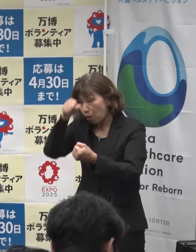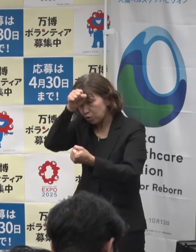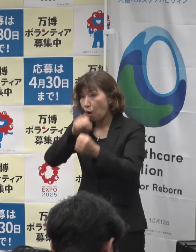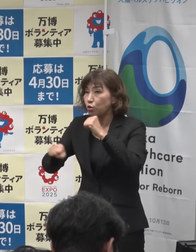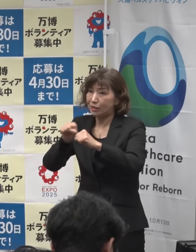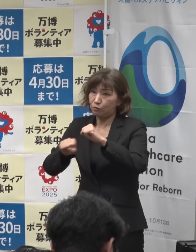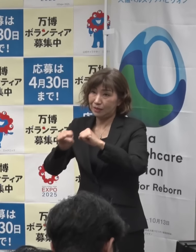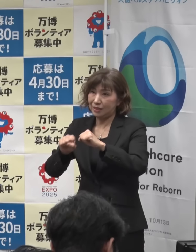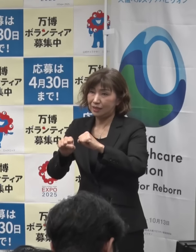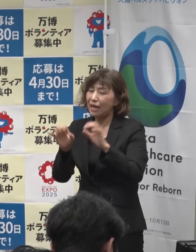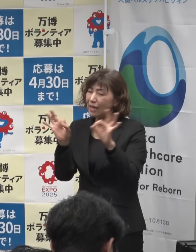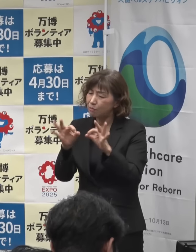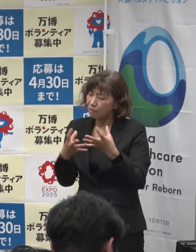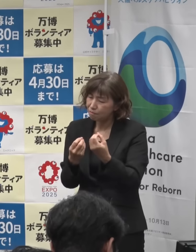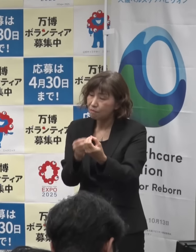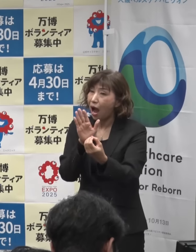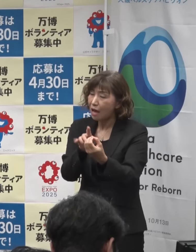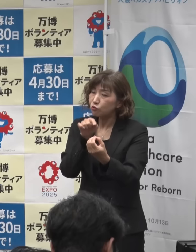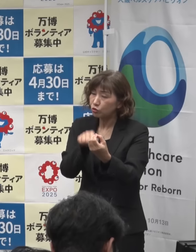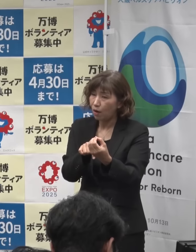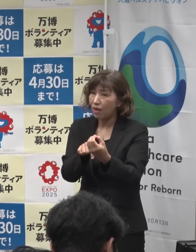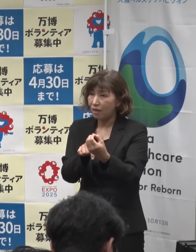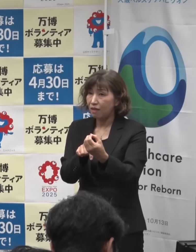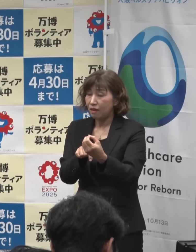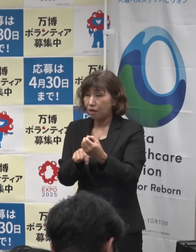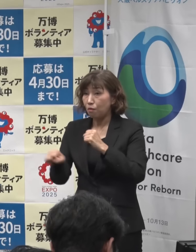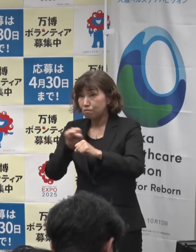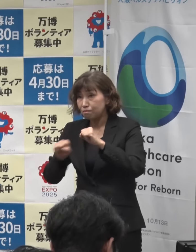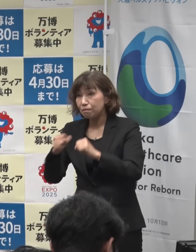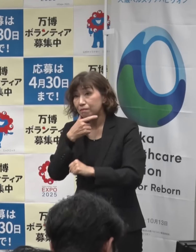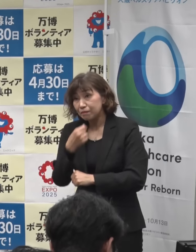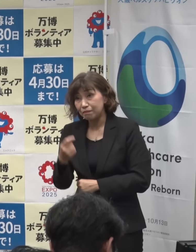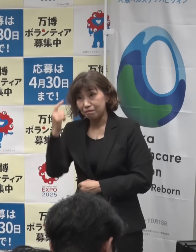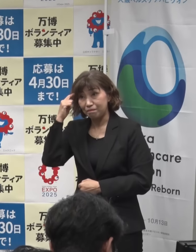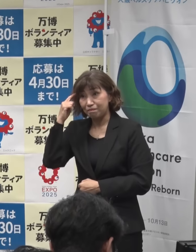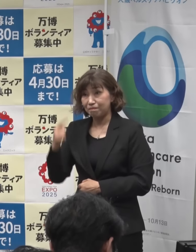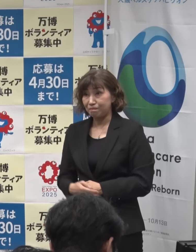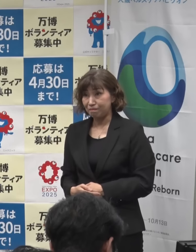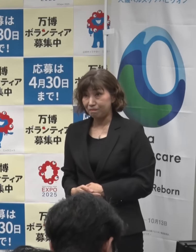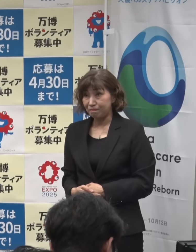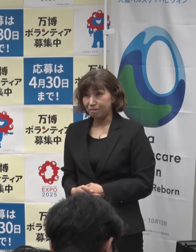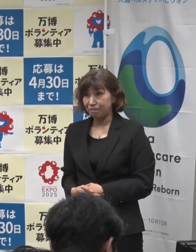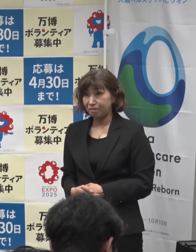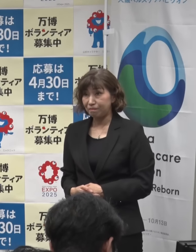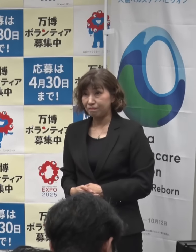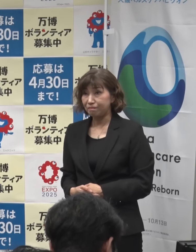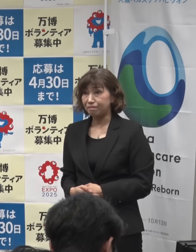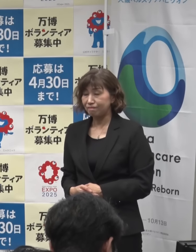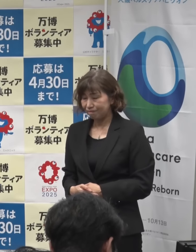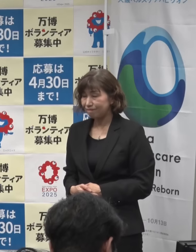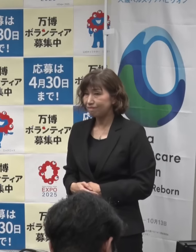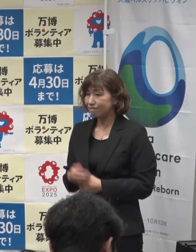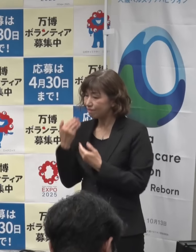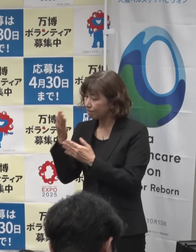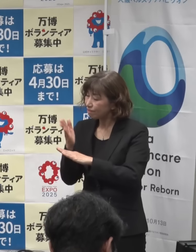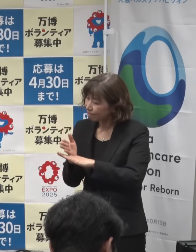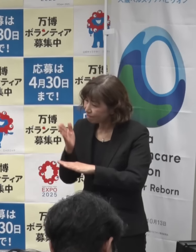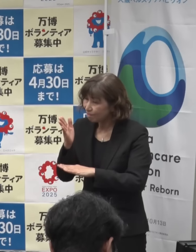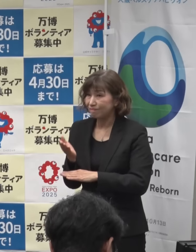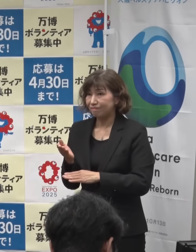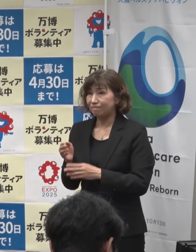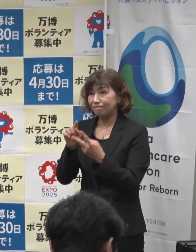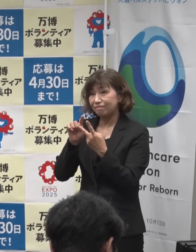ンブルがありますから、そういったことも含めて対応を取ってまいりたいというふうに思います。 ありがとうございます。もう1点お伺いします